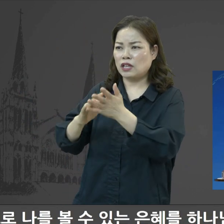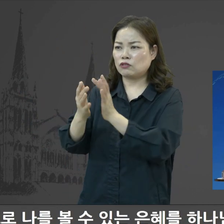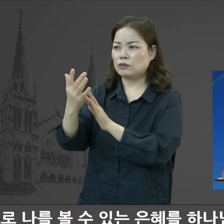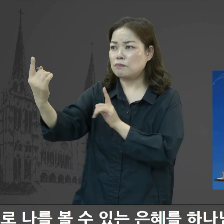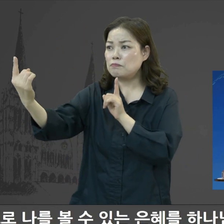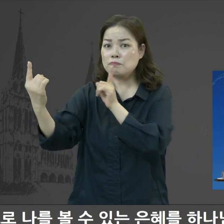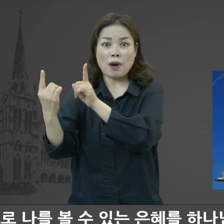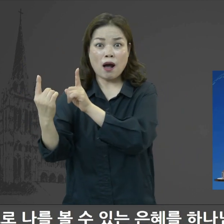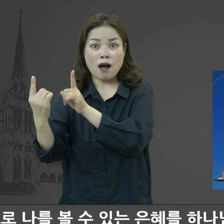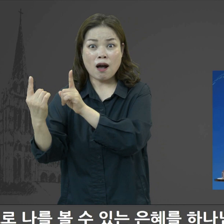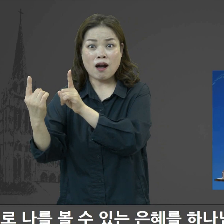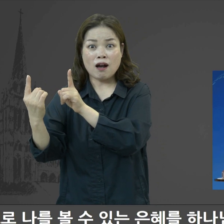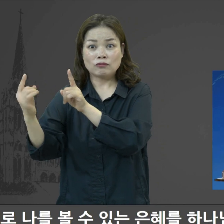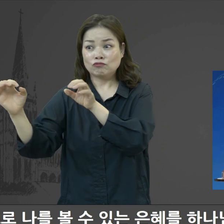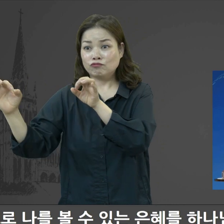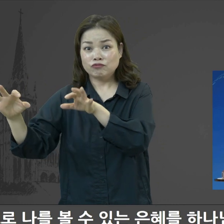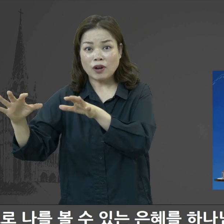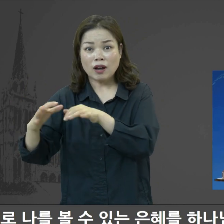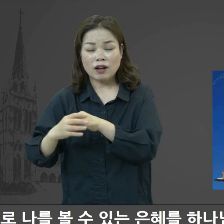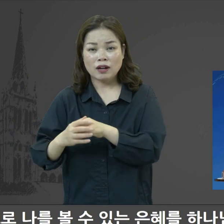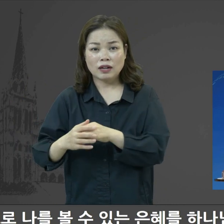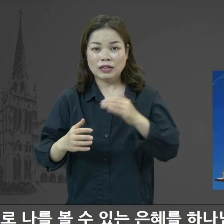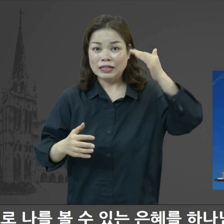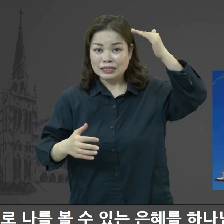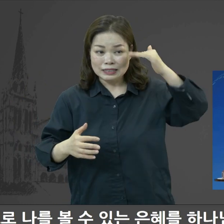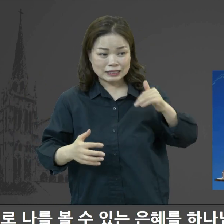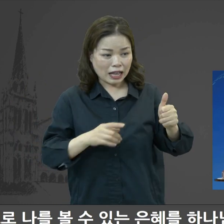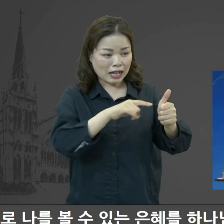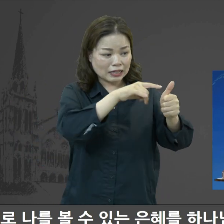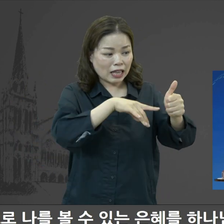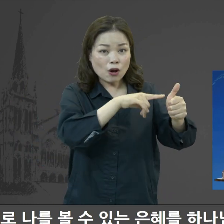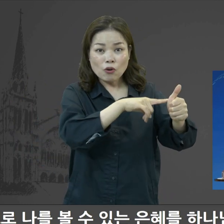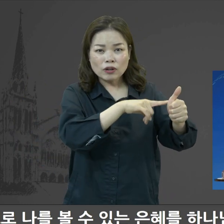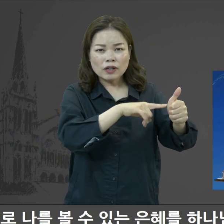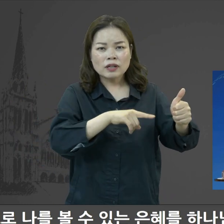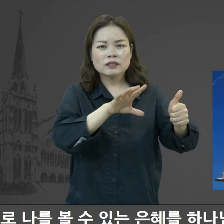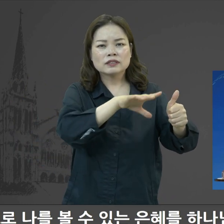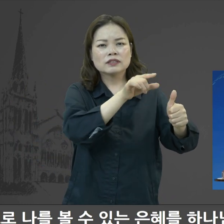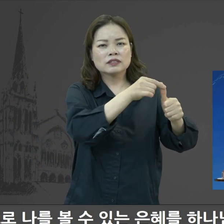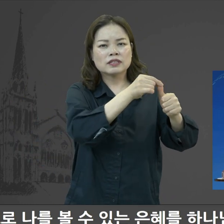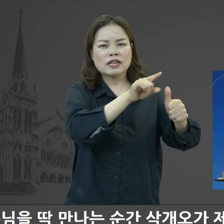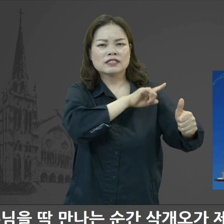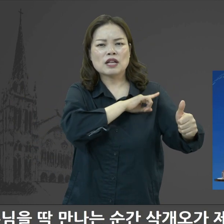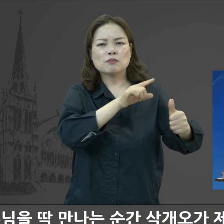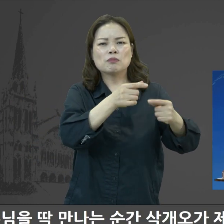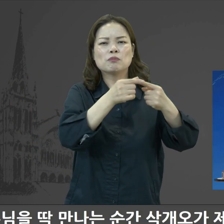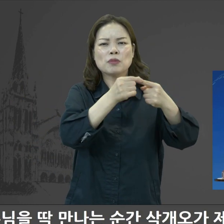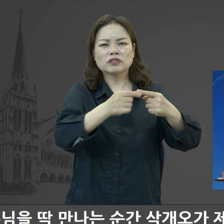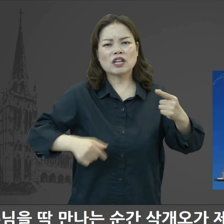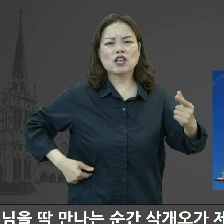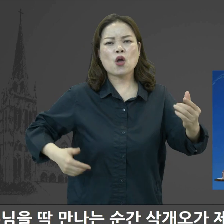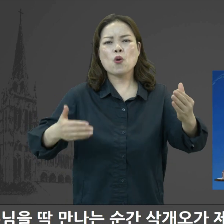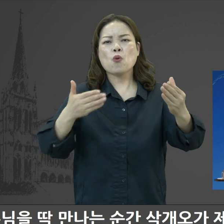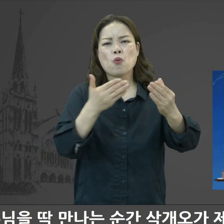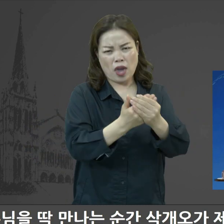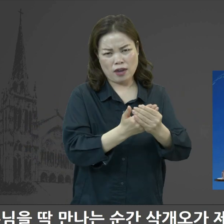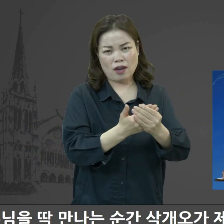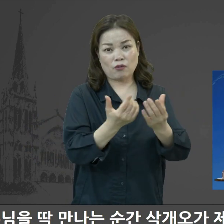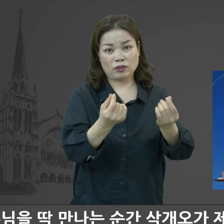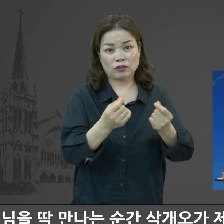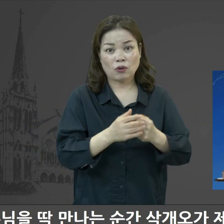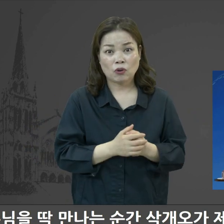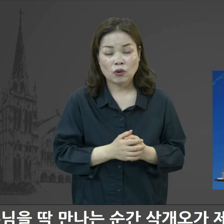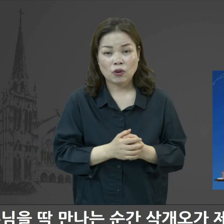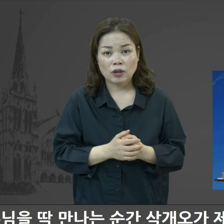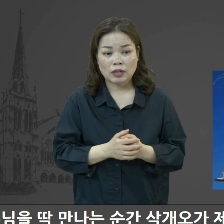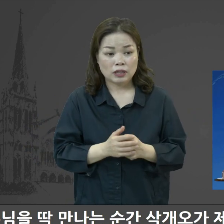예수님을 딱 만나는 순간 삭개오가 제일 먼저 한 것이 회개였어요. 여러분, 정말 이 가운데서